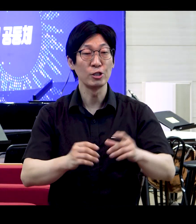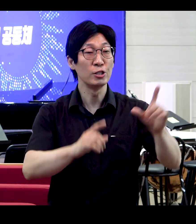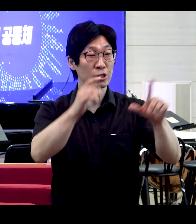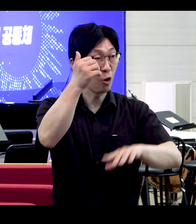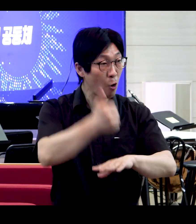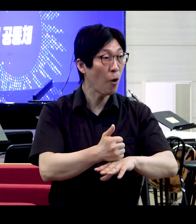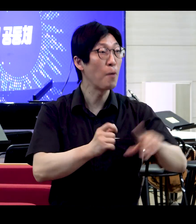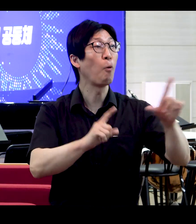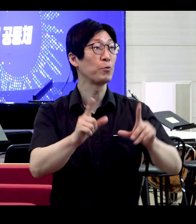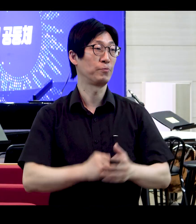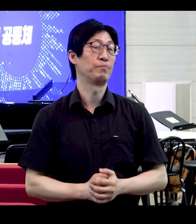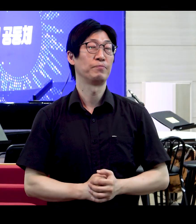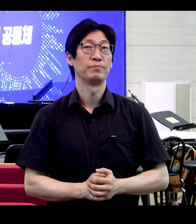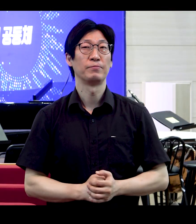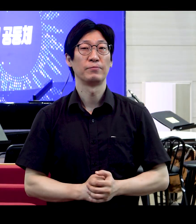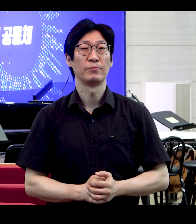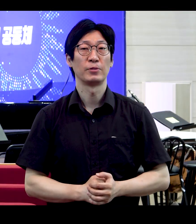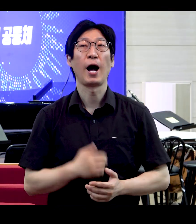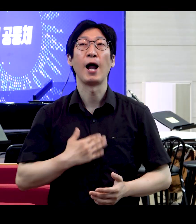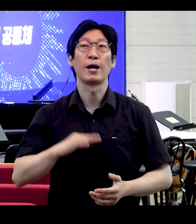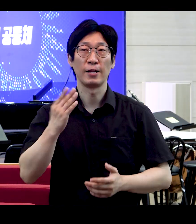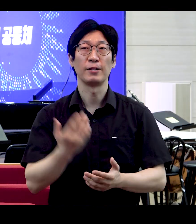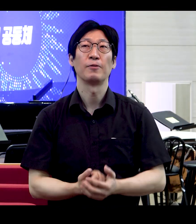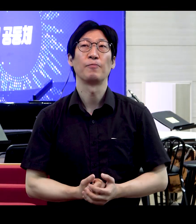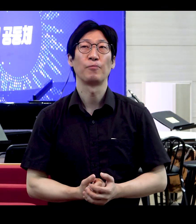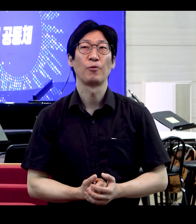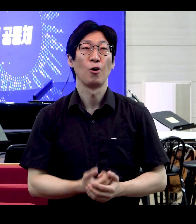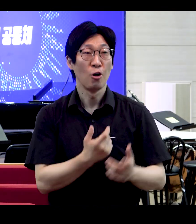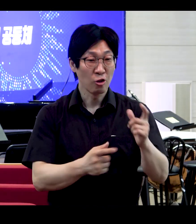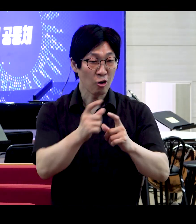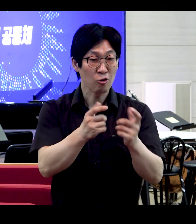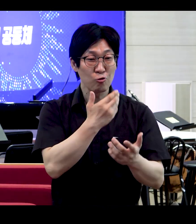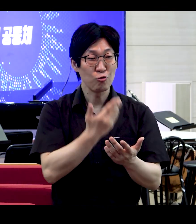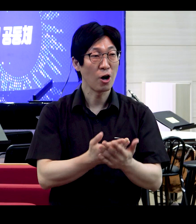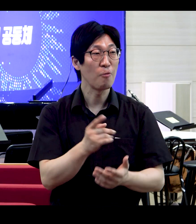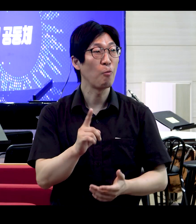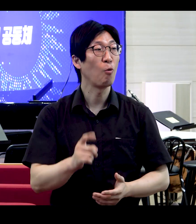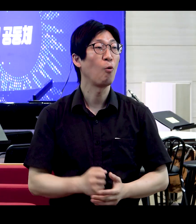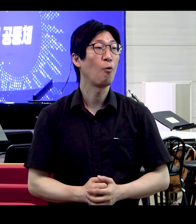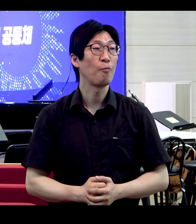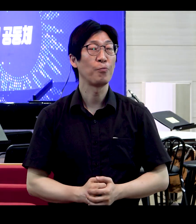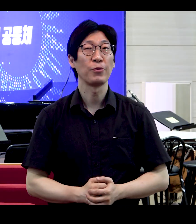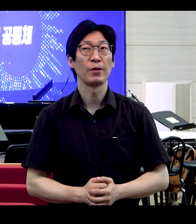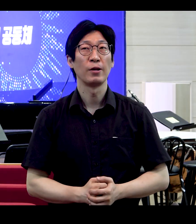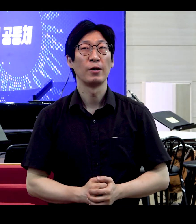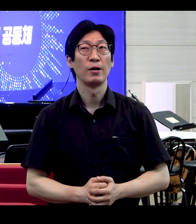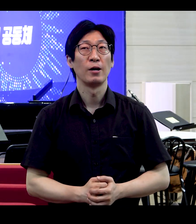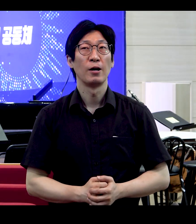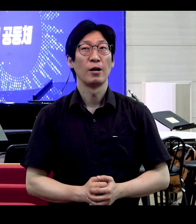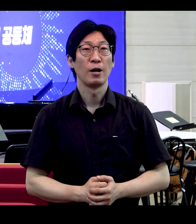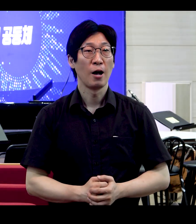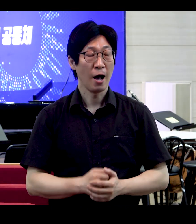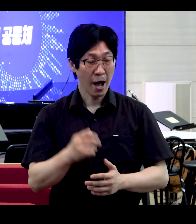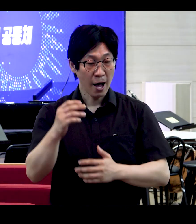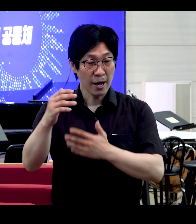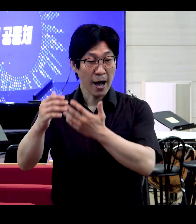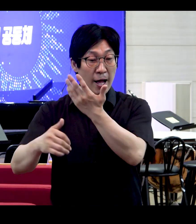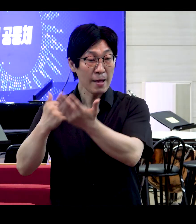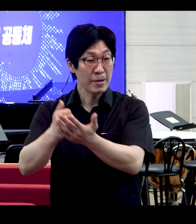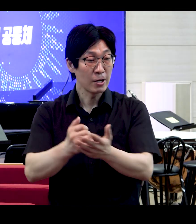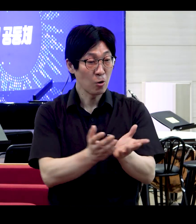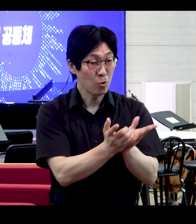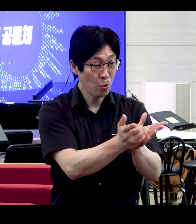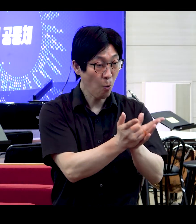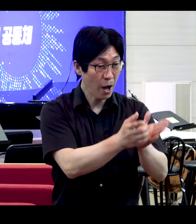거예요. 있었던 분명한 사실이라는 거예요. 그리고 더 중요한 건 뭐냐? 바로 그런 역사를 행하신 하나님이 지금도